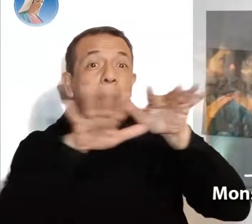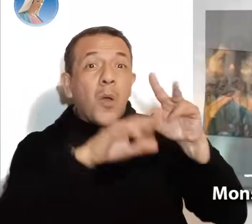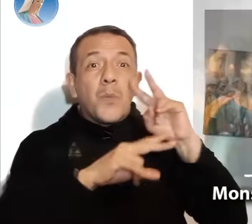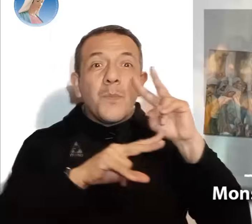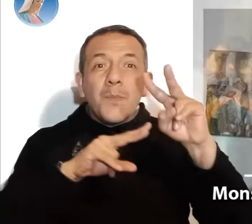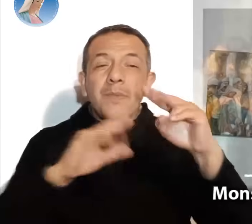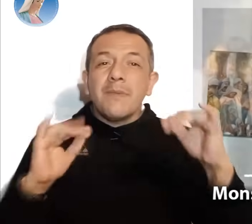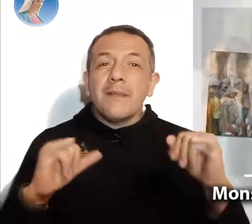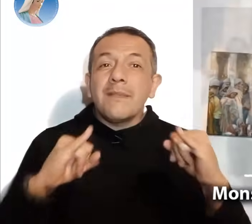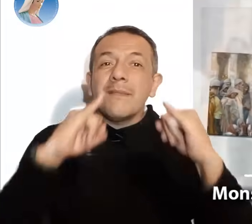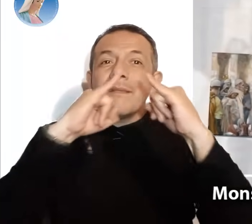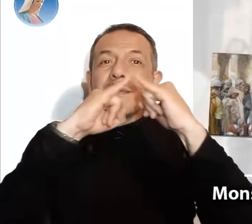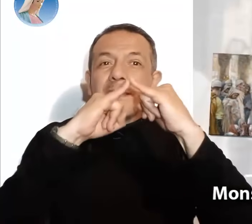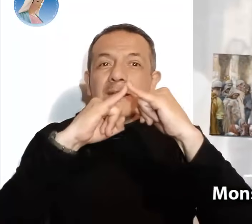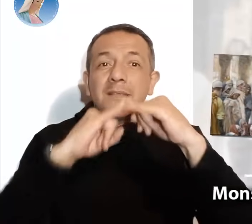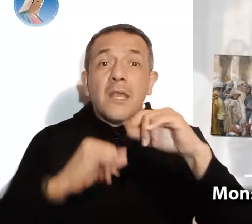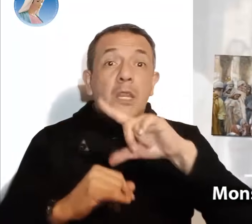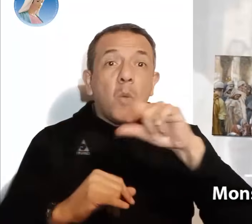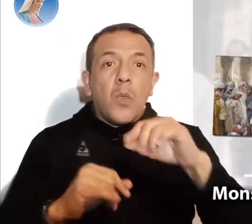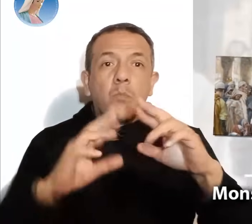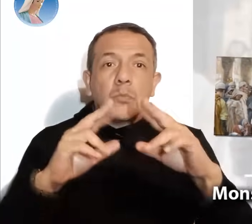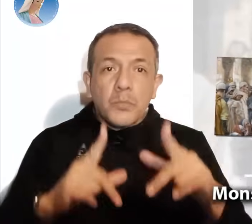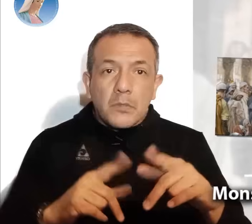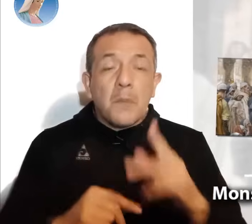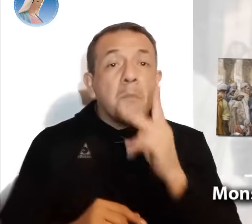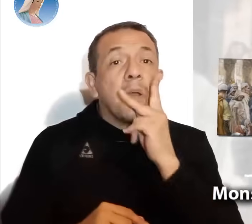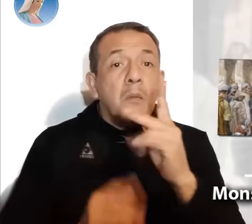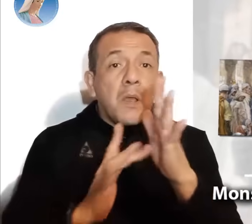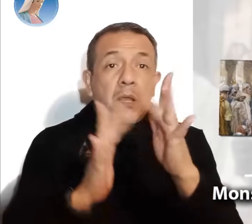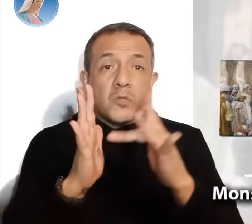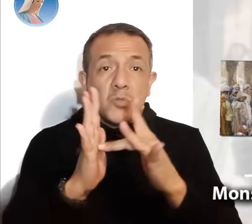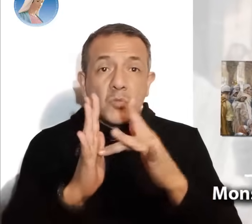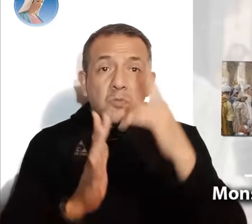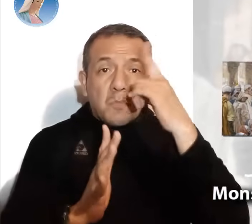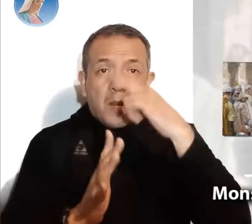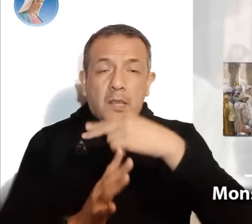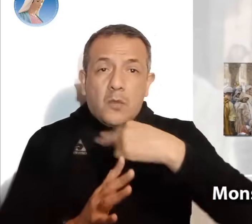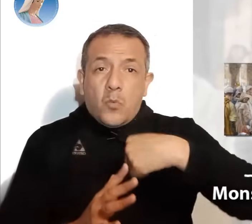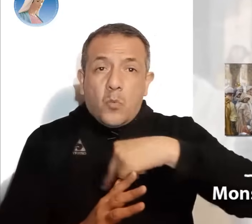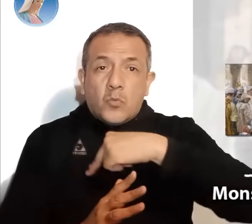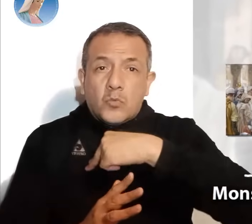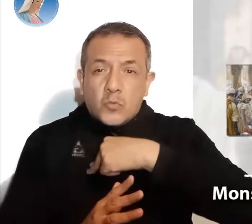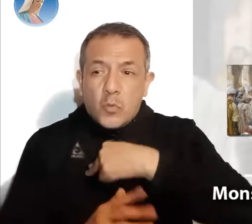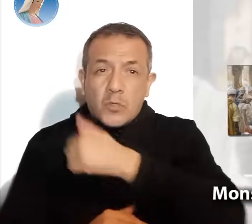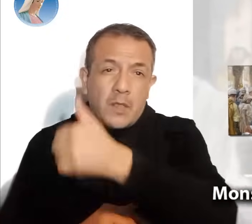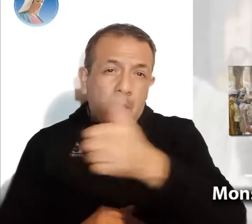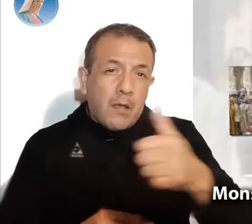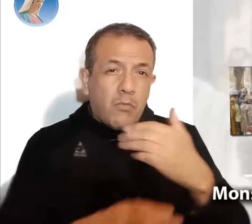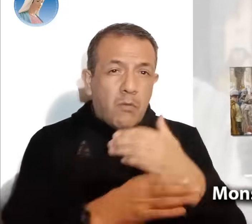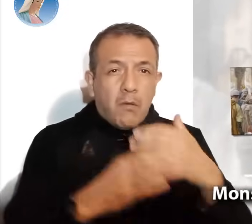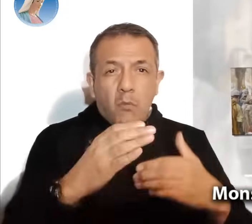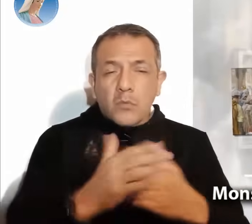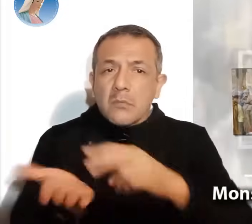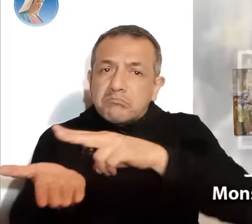para prevenirnos, no para infundirnos pavor. Las palabras de Jesús son para que demos a cada cosa su verdadero